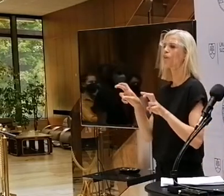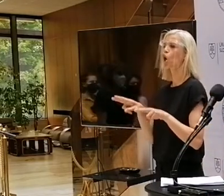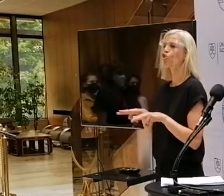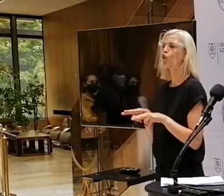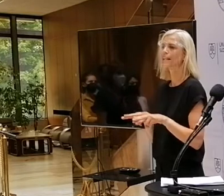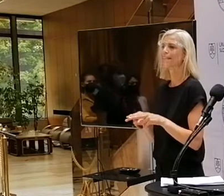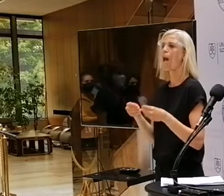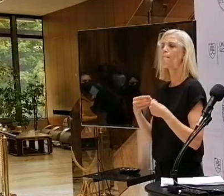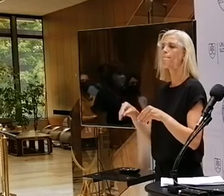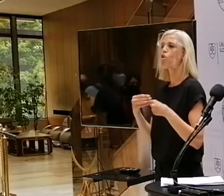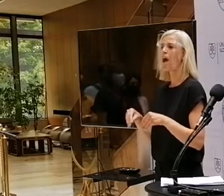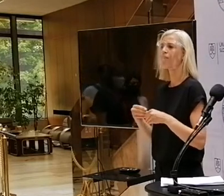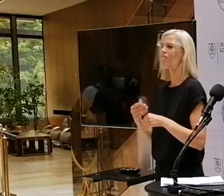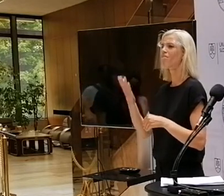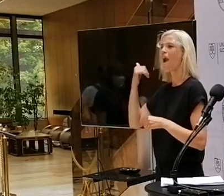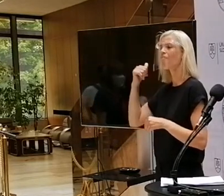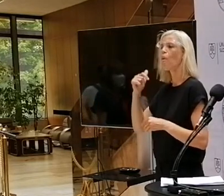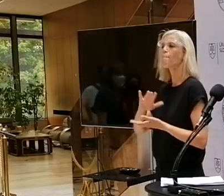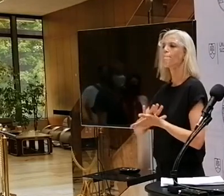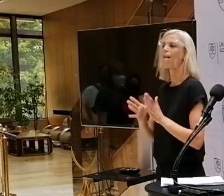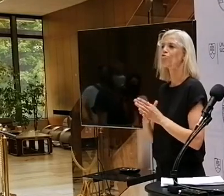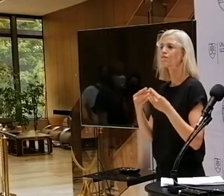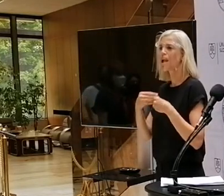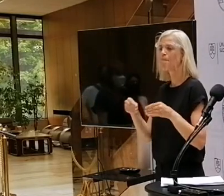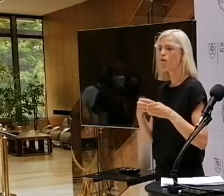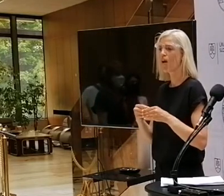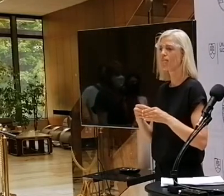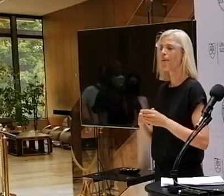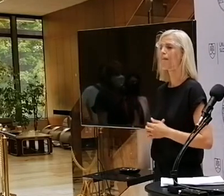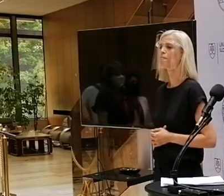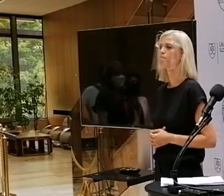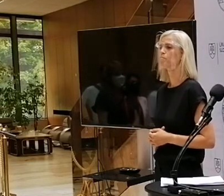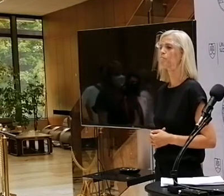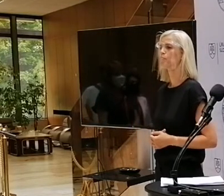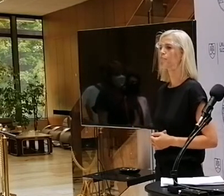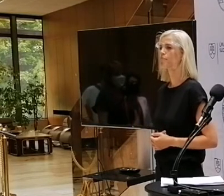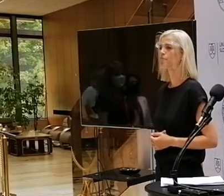rodinné, vtedy sa to volalo manželské,